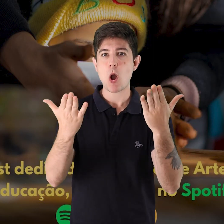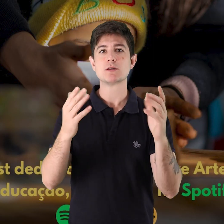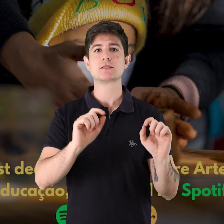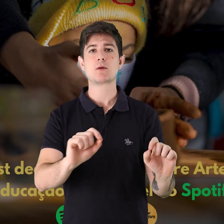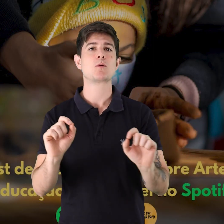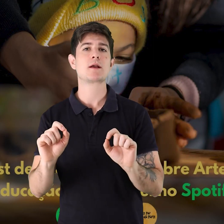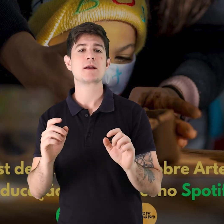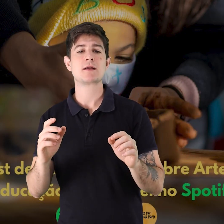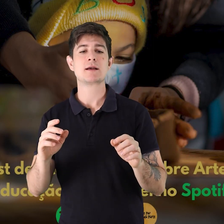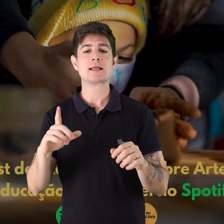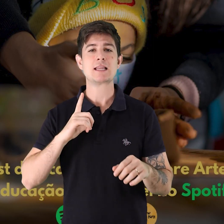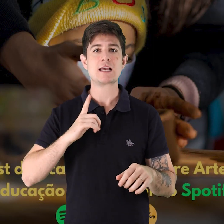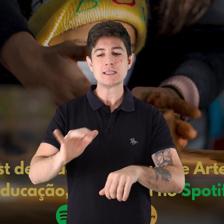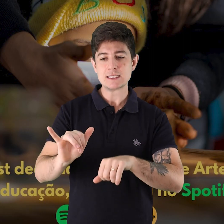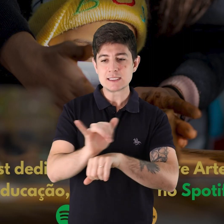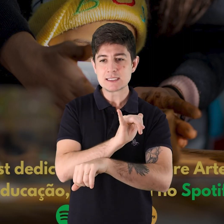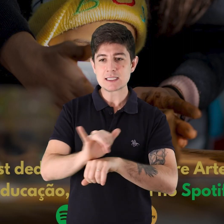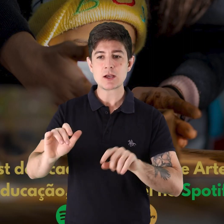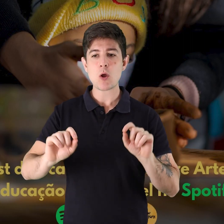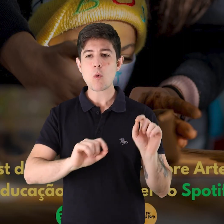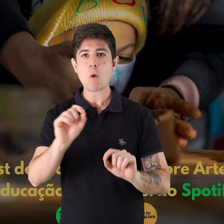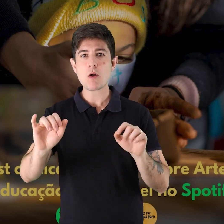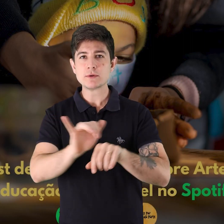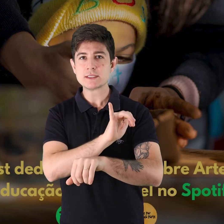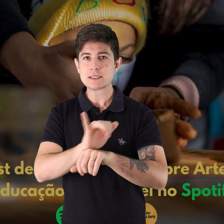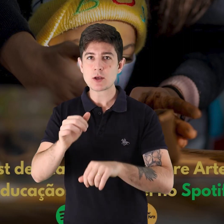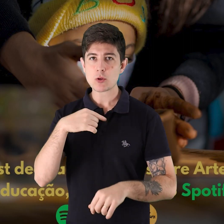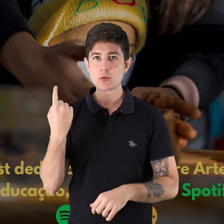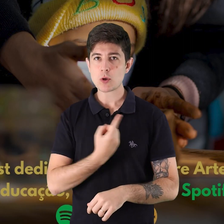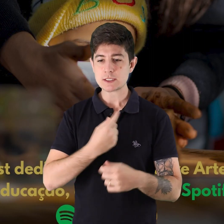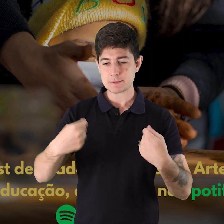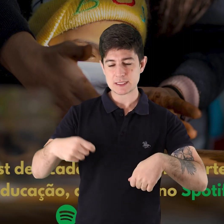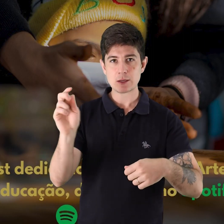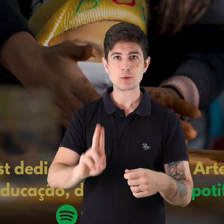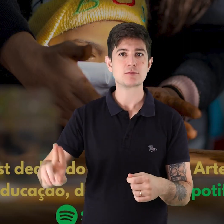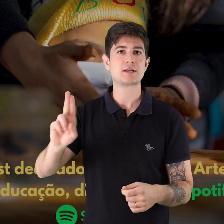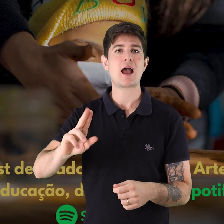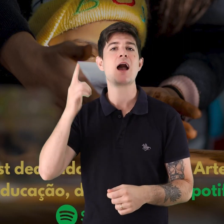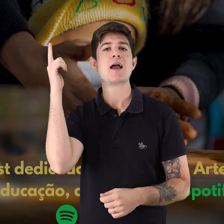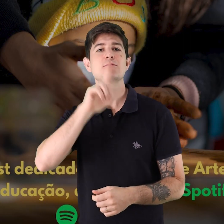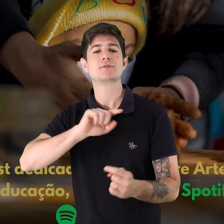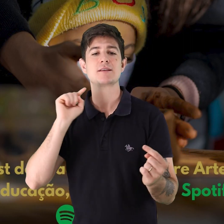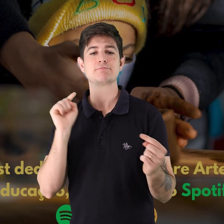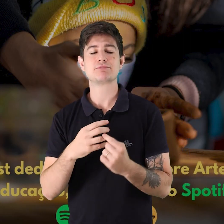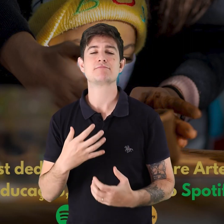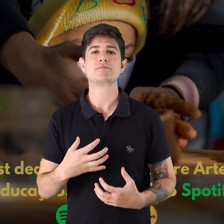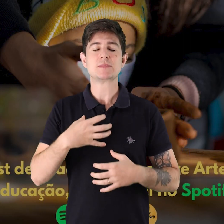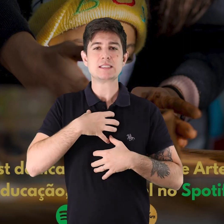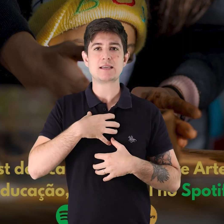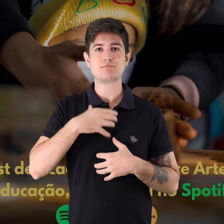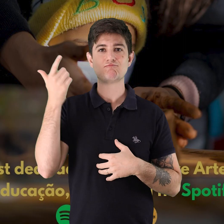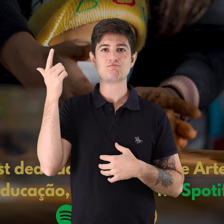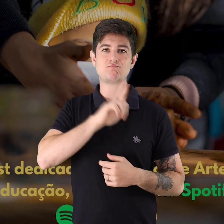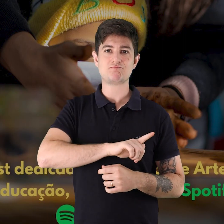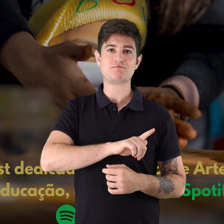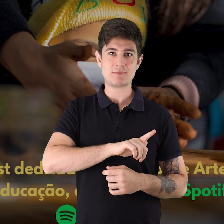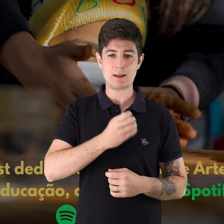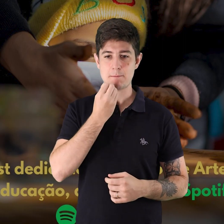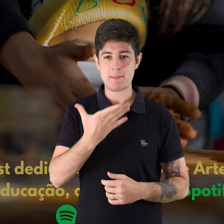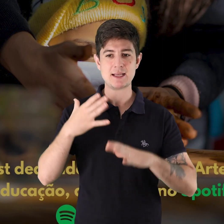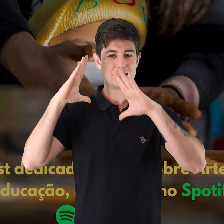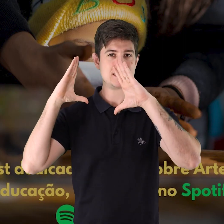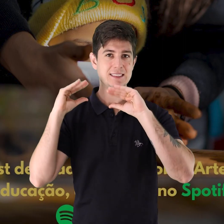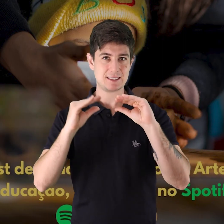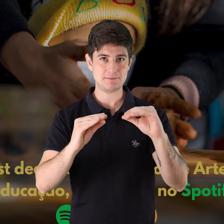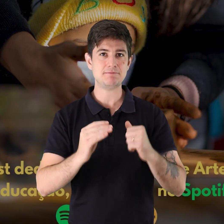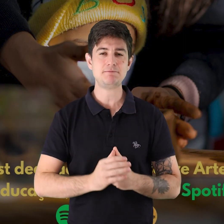são as estratégias que a gente deve usar para que a gente possa ter esse sentimento de realização,